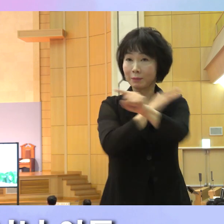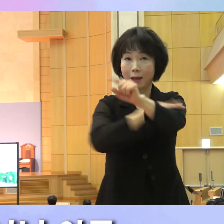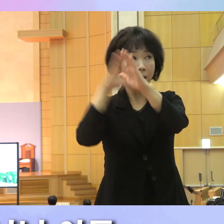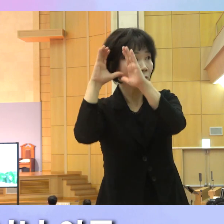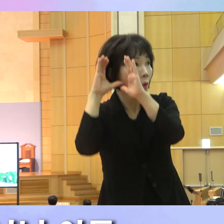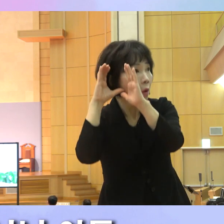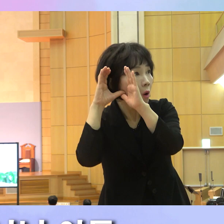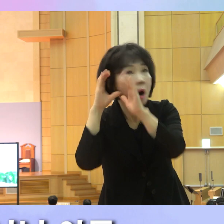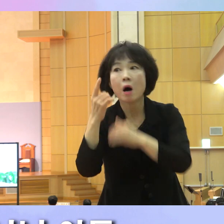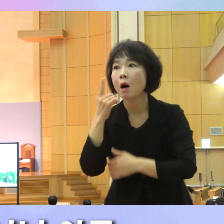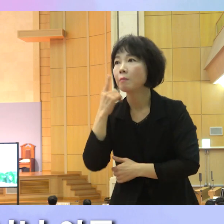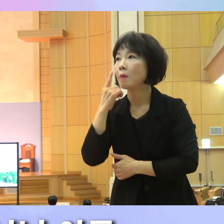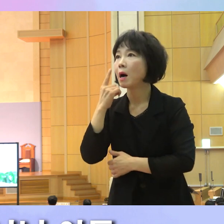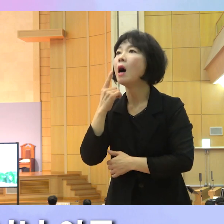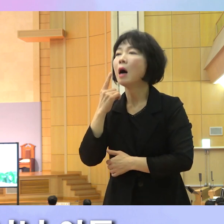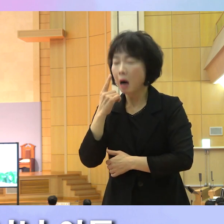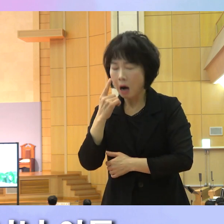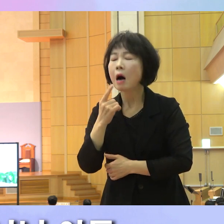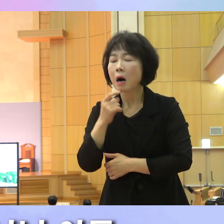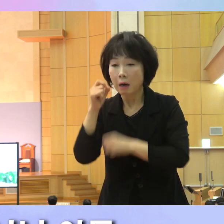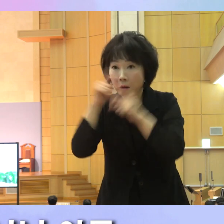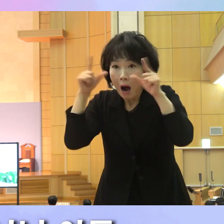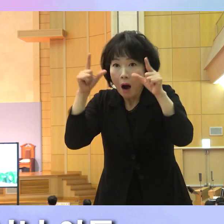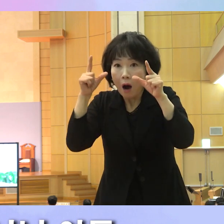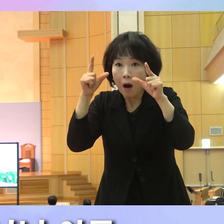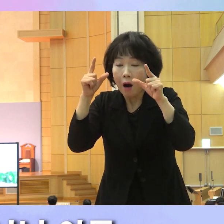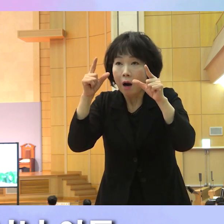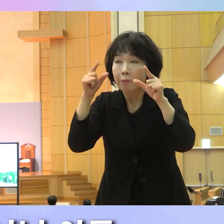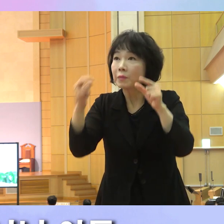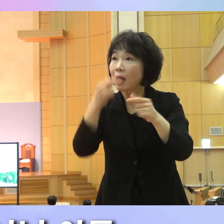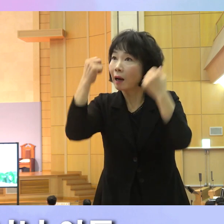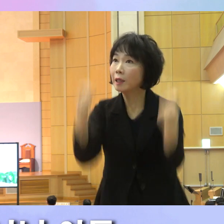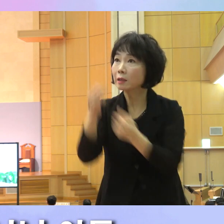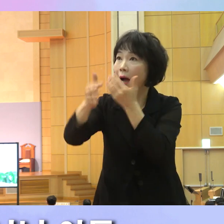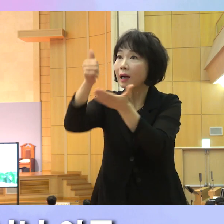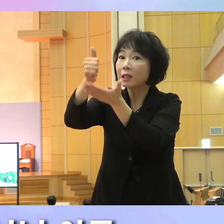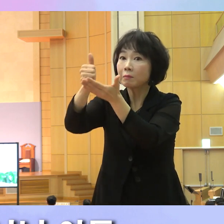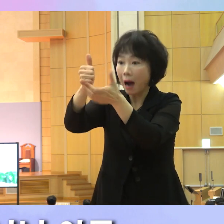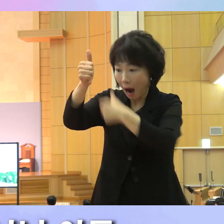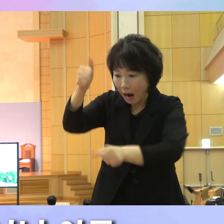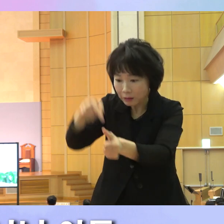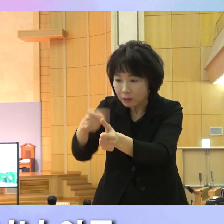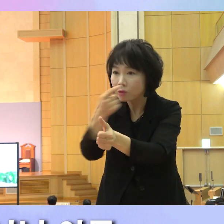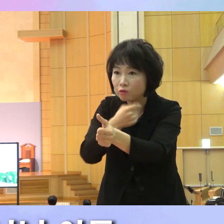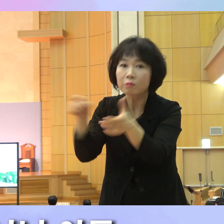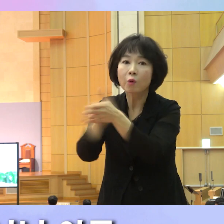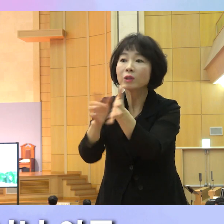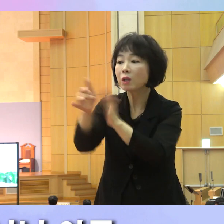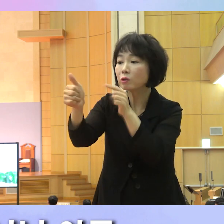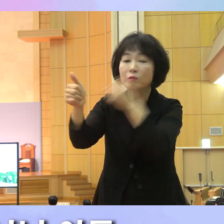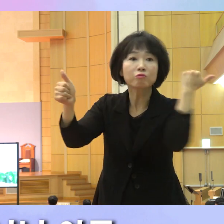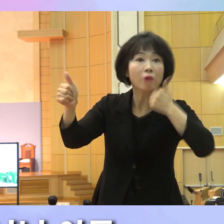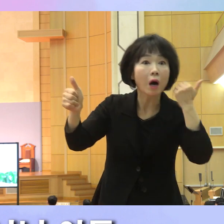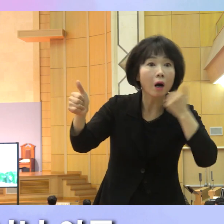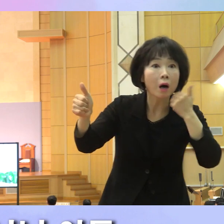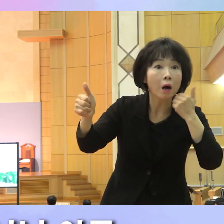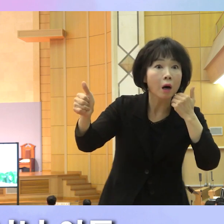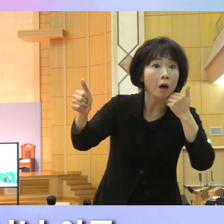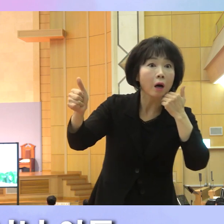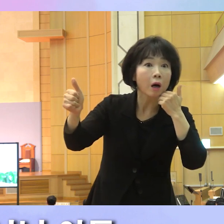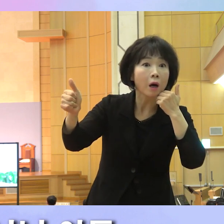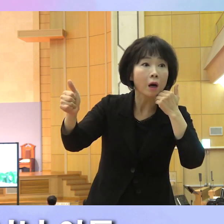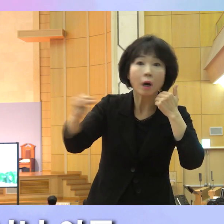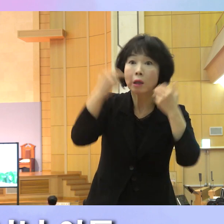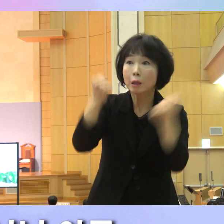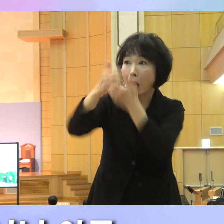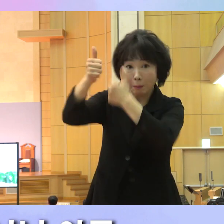잘 들어보시고 깨달아서 살아계신 하나님을 믿으시고 예수님은 살아계신 하나님의 아들이라는 걸 확실히 알고